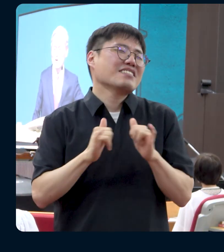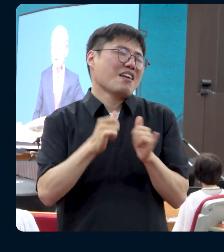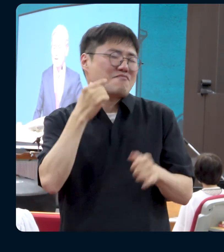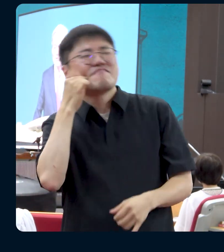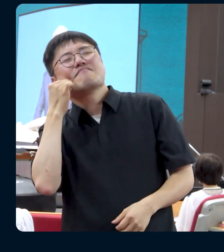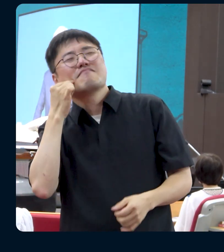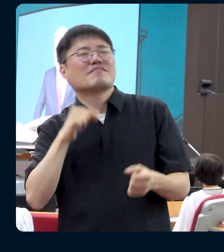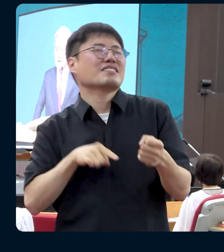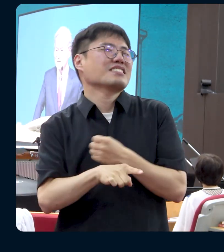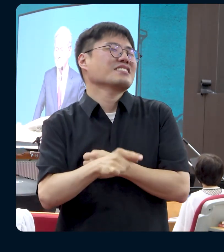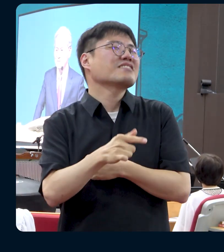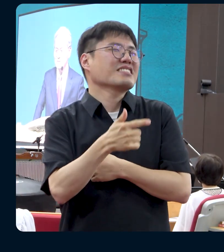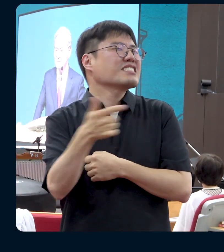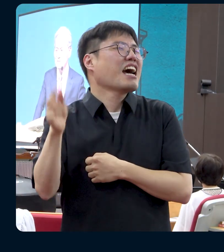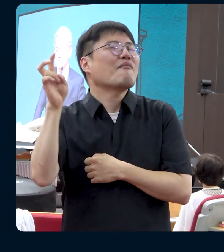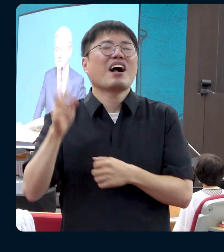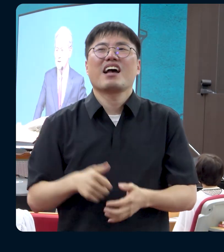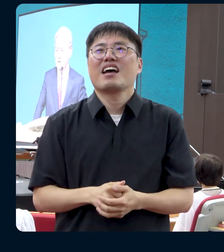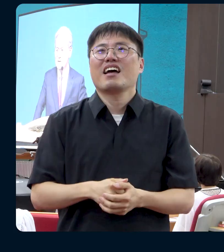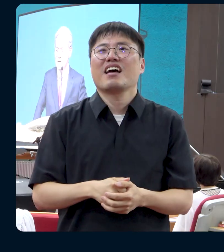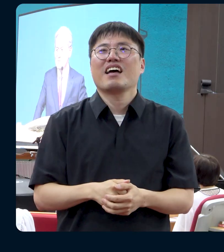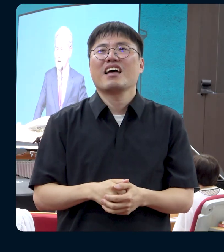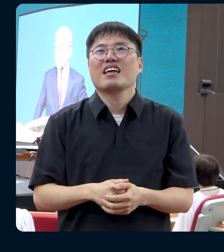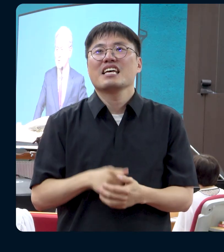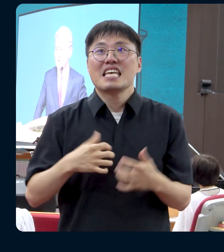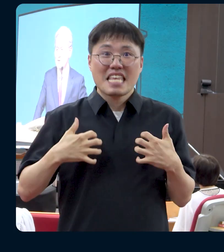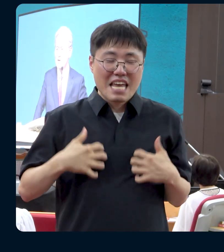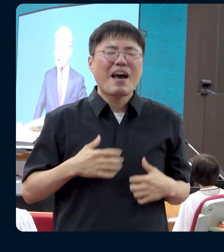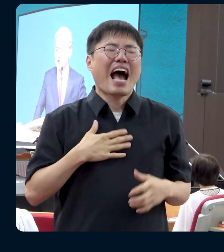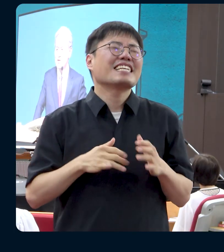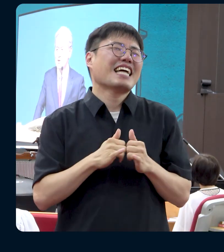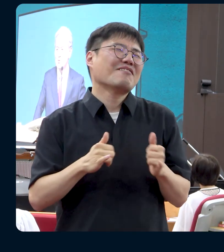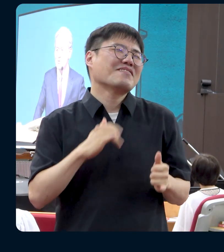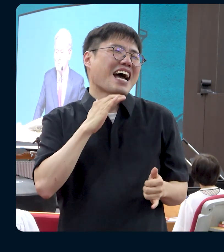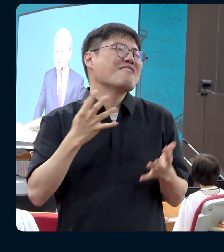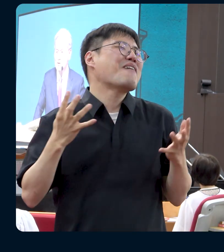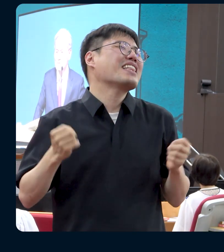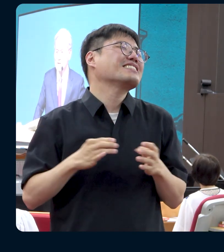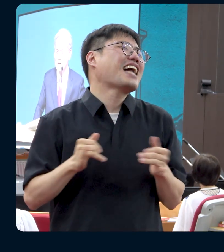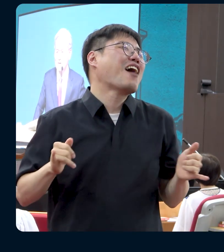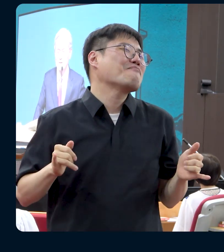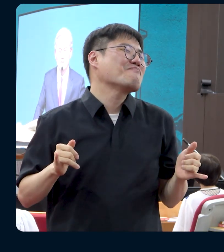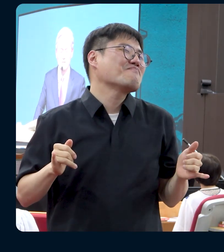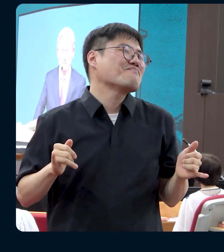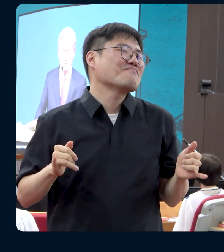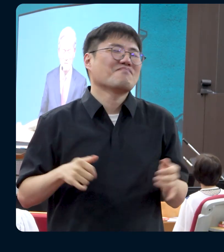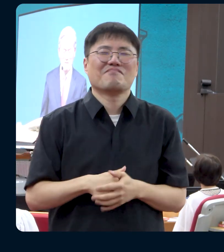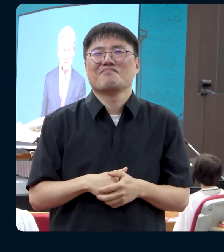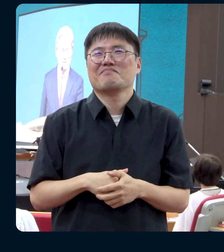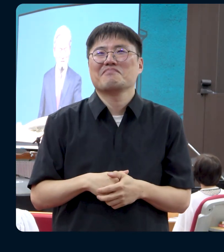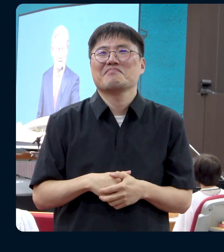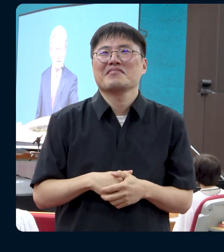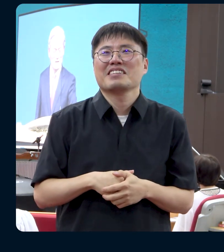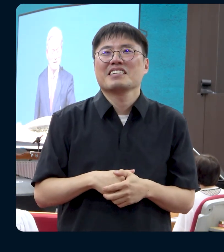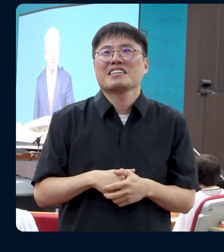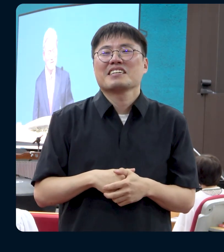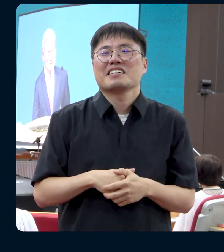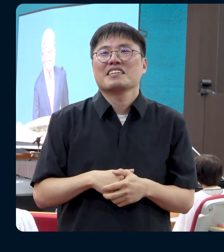그래서 이렇게 유행을 했던 것이 아닌가. 이 게임을 아는 분들은 연식이 좀 된 분들입니다.